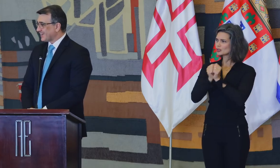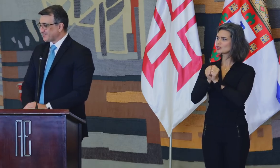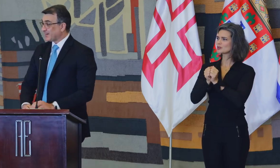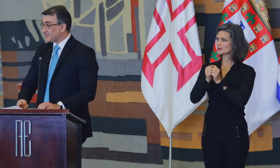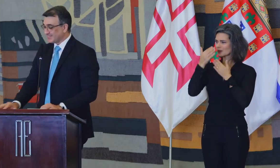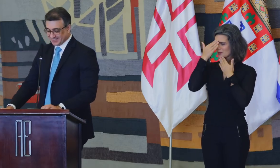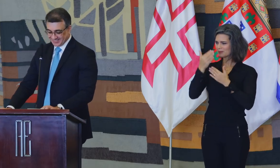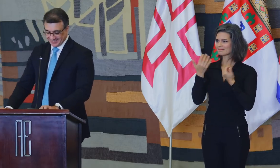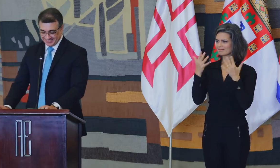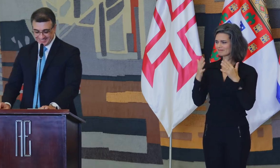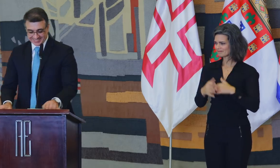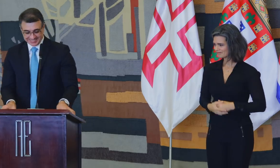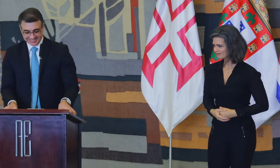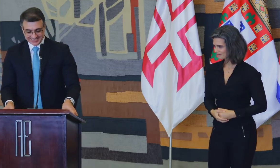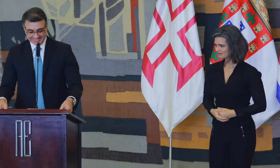Muito obrigado. Parabéns.